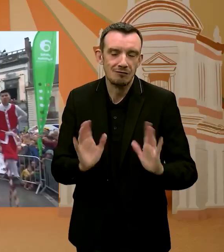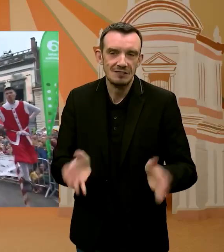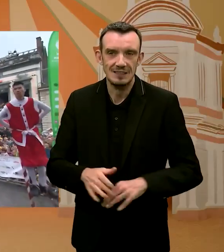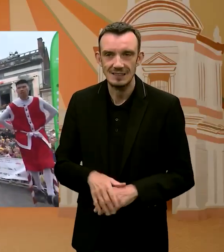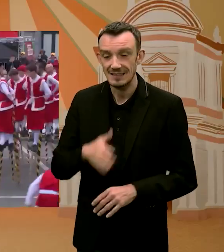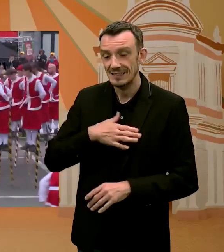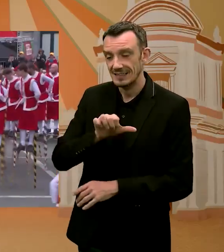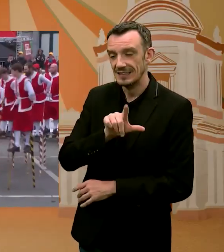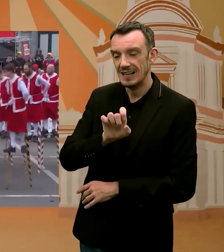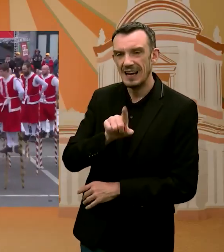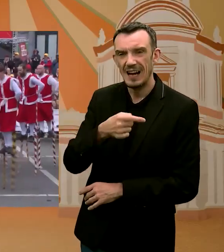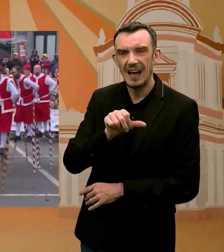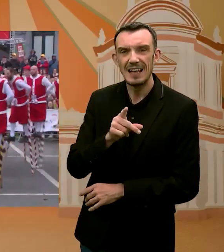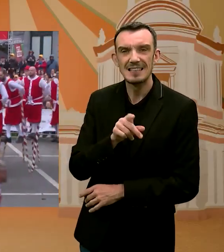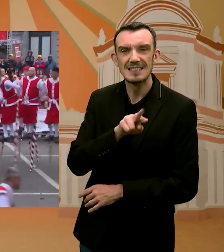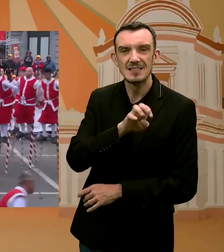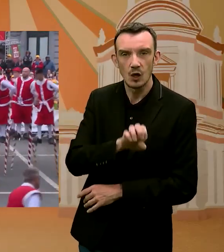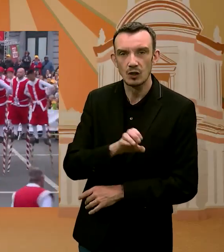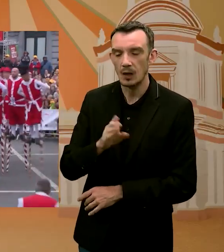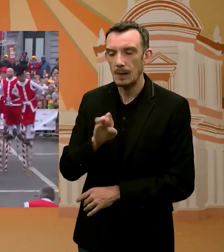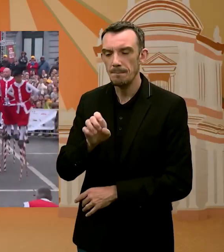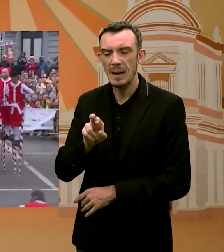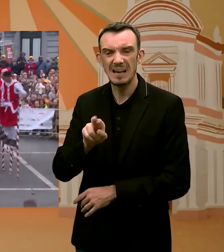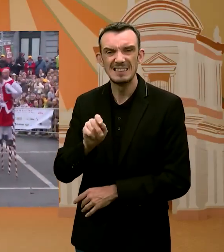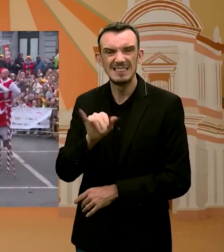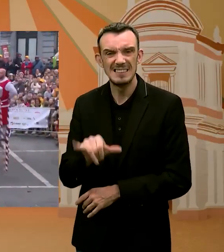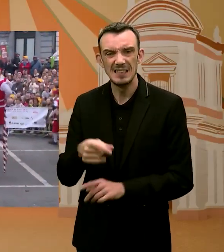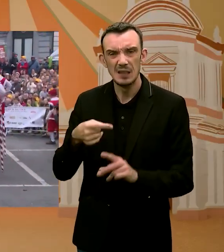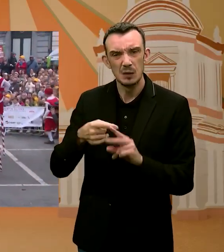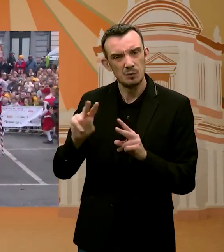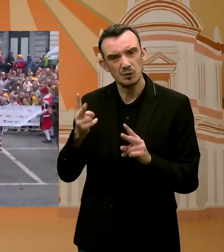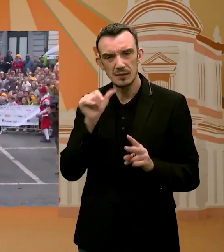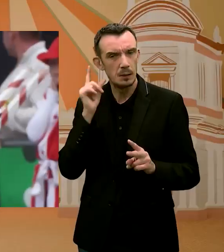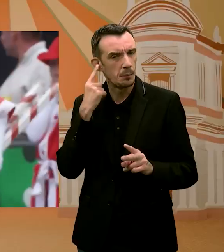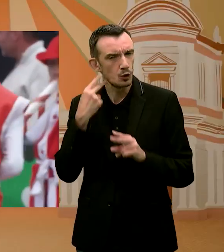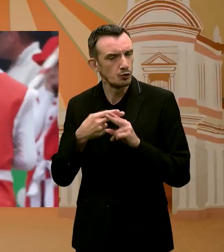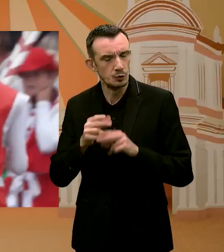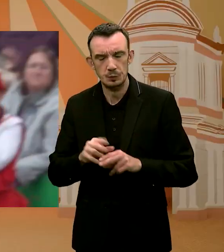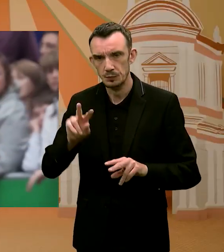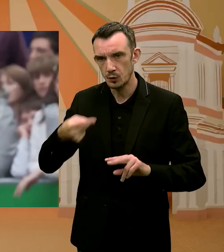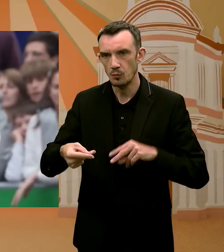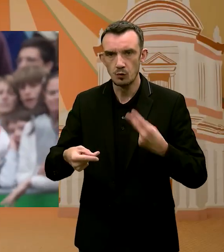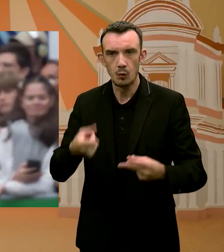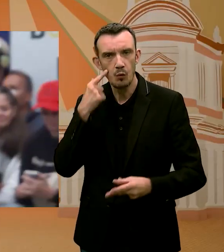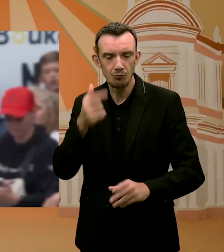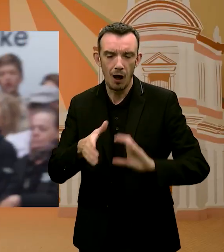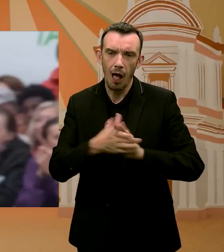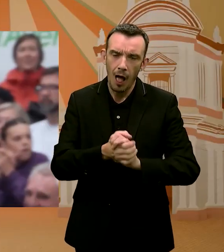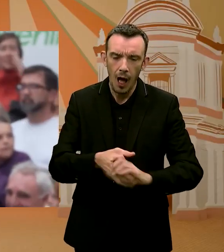Kélan Car qui sont tombés. Mais en toute amitié, ils se serrent la main. Et voilà. C'est ça les échasseurs aussi.